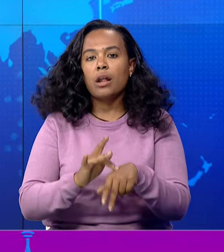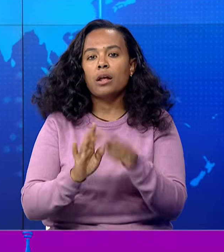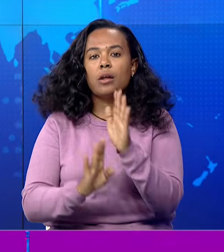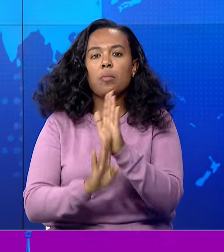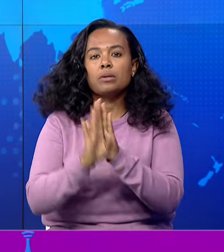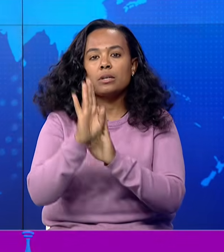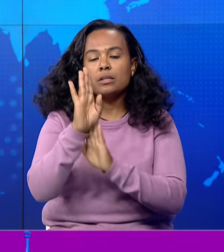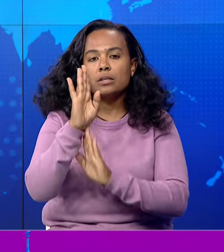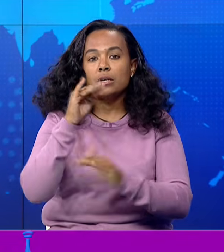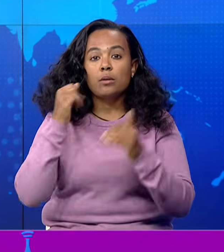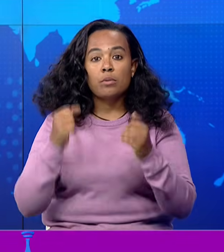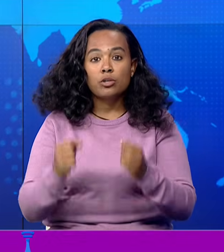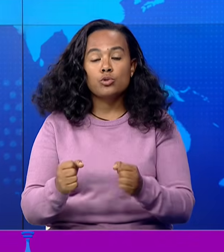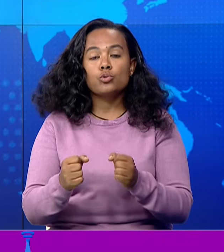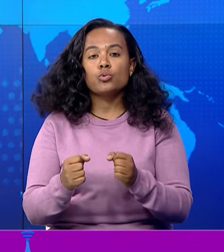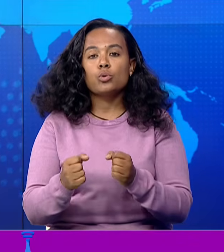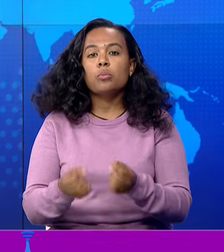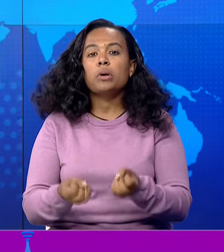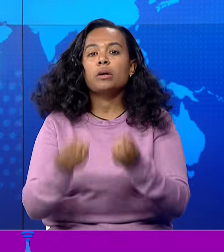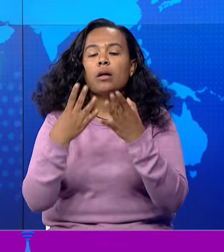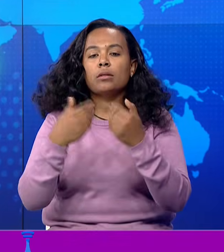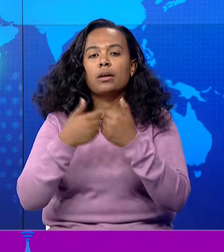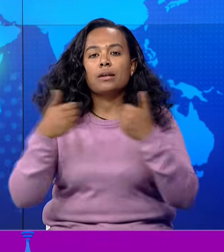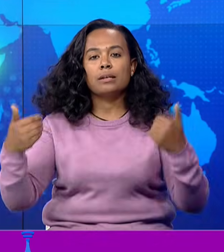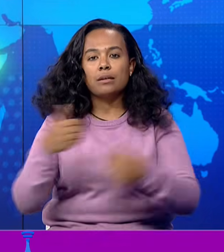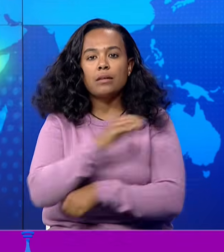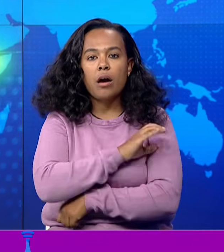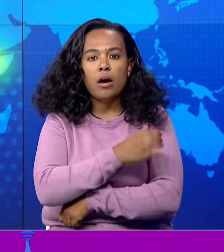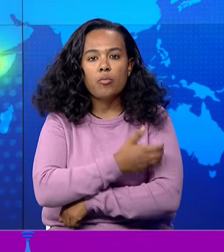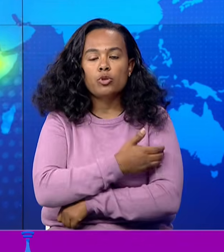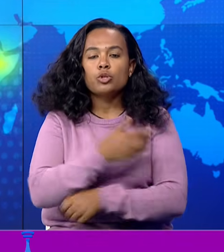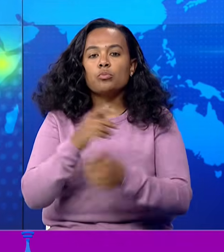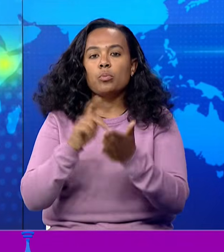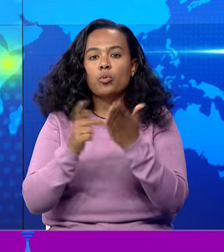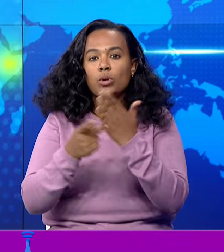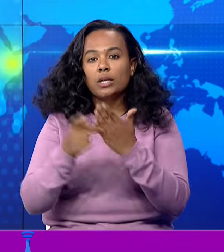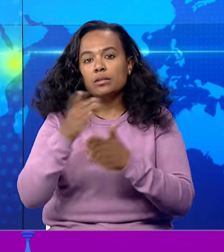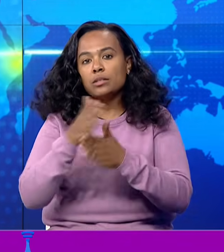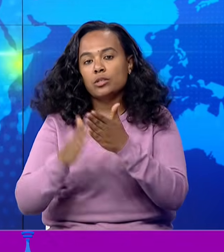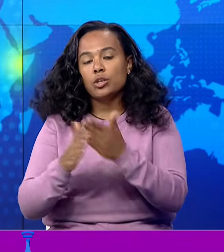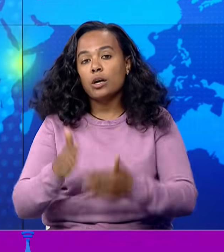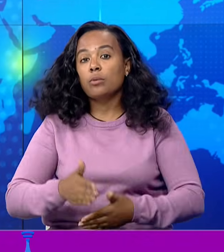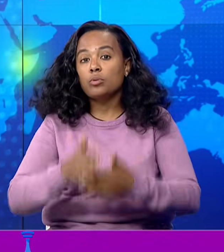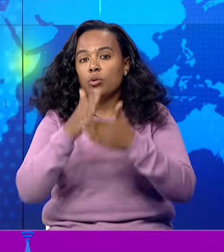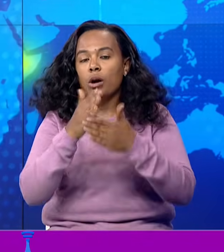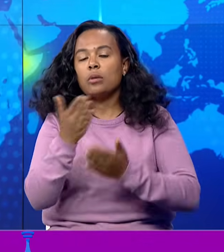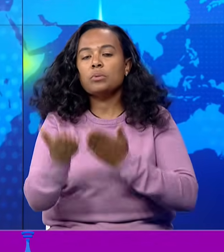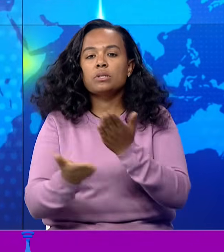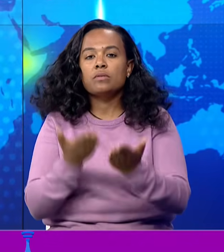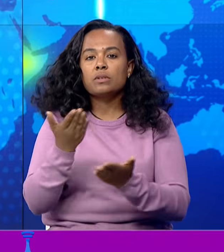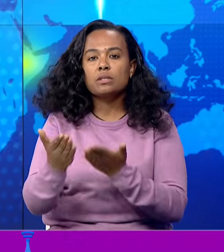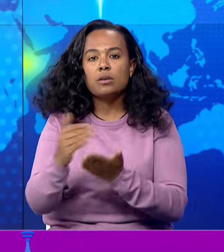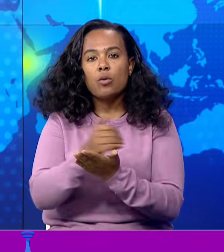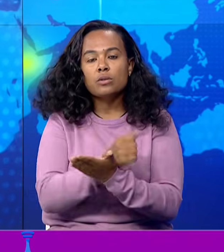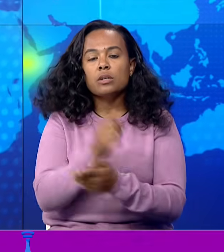ለማሳደግ የሚያስችሉ በርካታ የልየታ አቅሞች በፕሮዳክት ደረጃ ገንብተዋል። በሰርቪስ